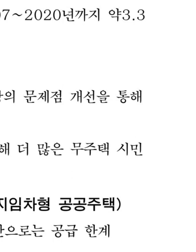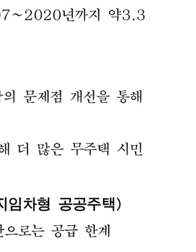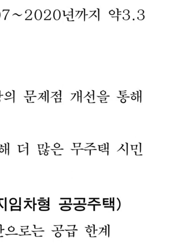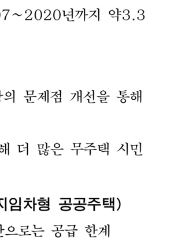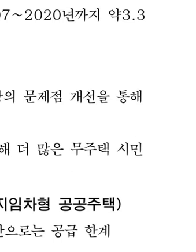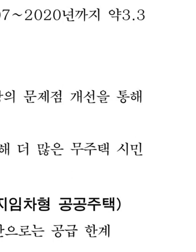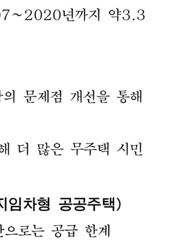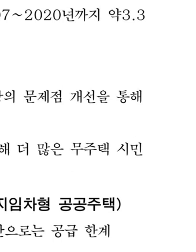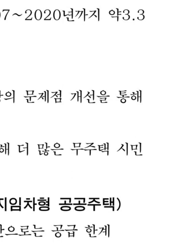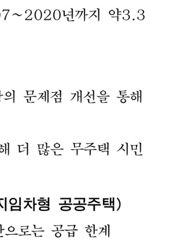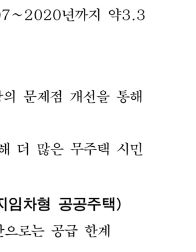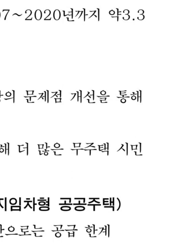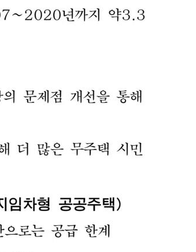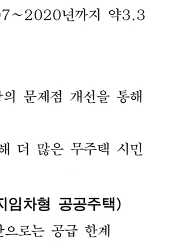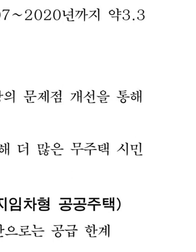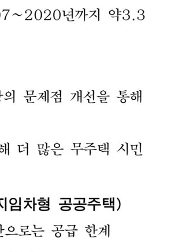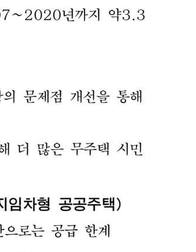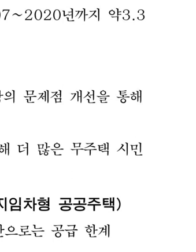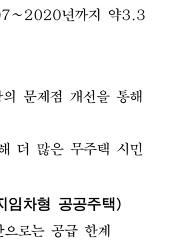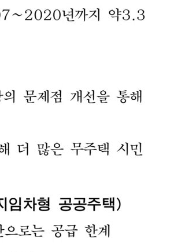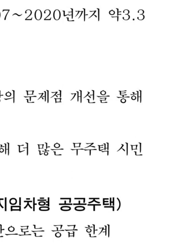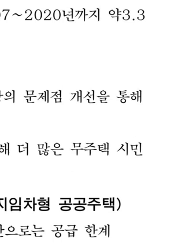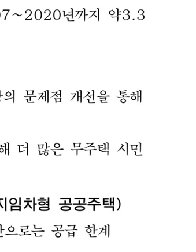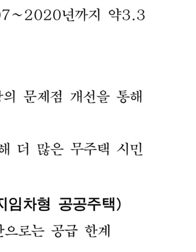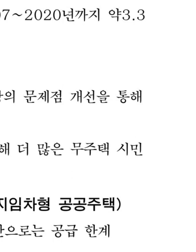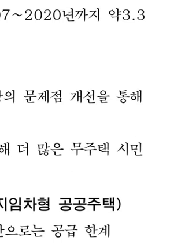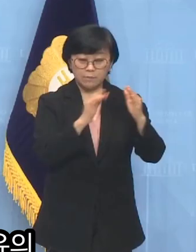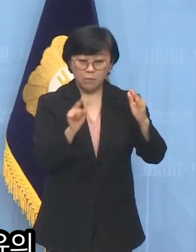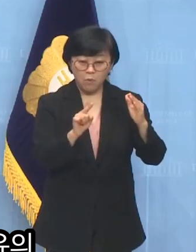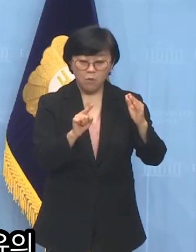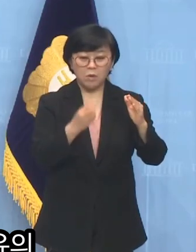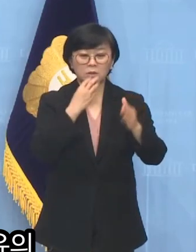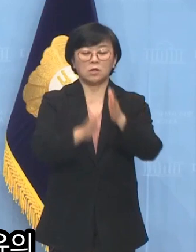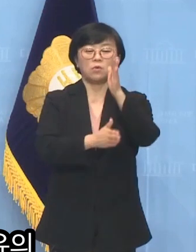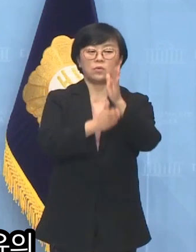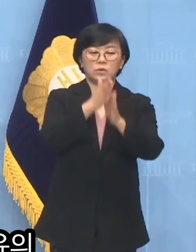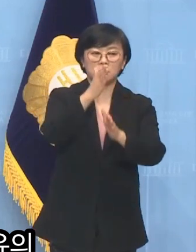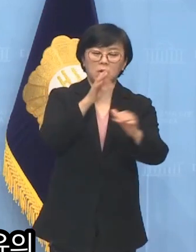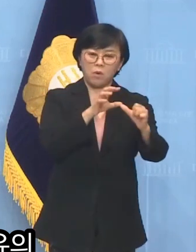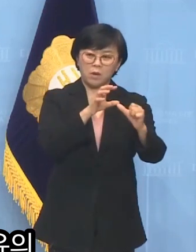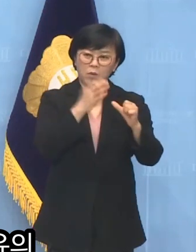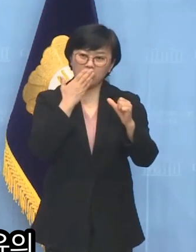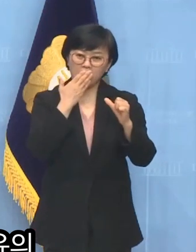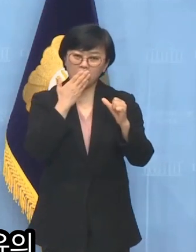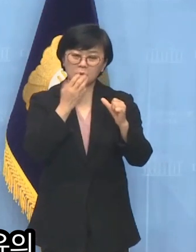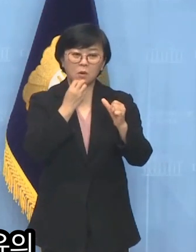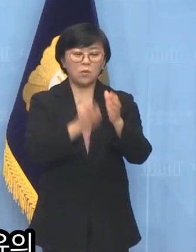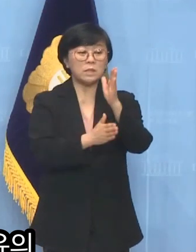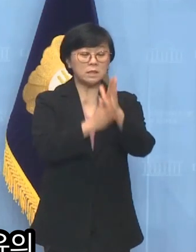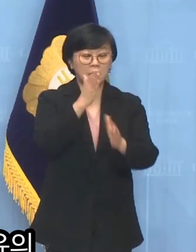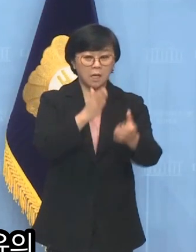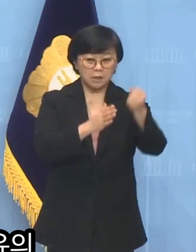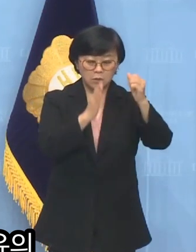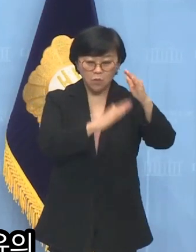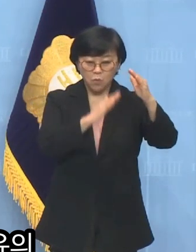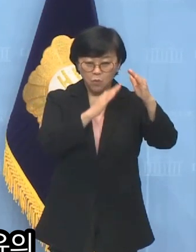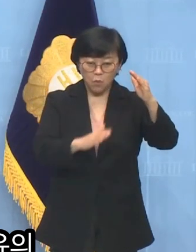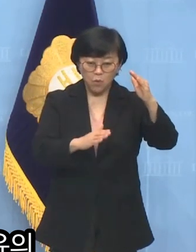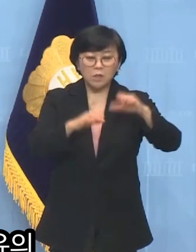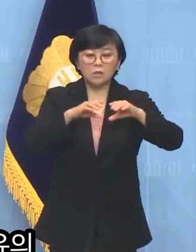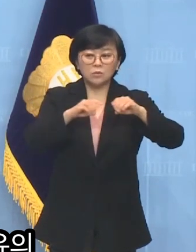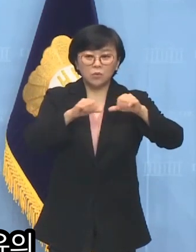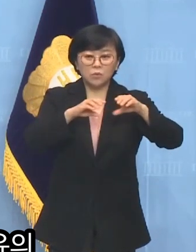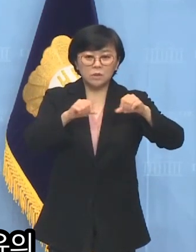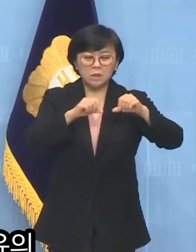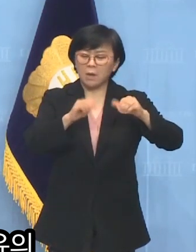활용을 해서 상생주택이라고 하는 개념을 창안해냈습니다. 서울시에 가용할 수 있는 서울시 소유의 공공